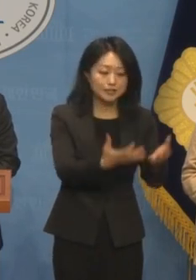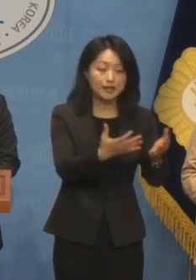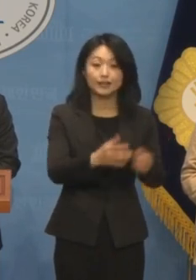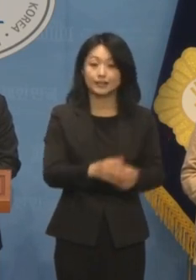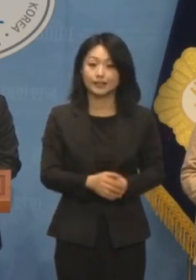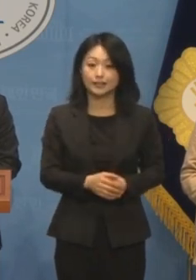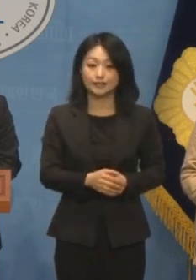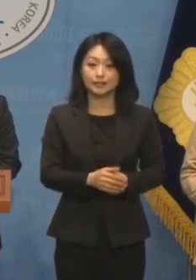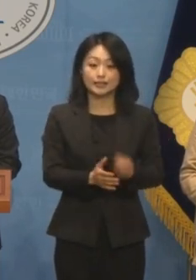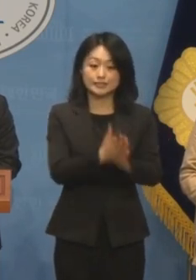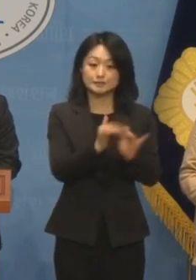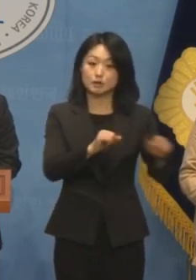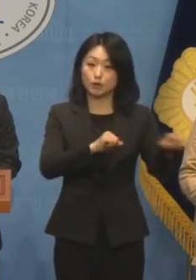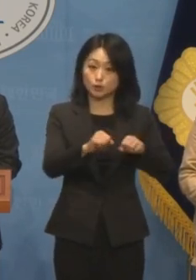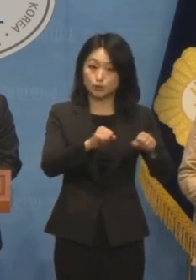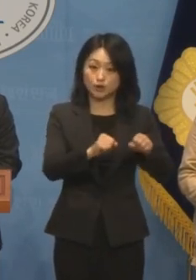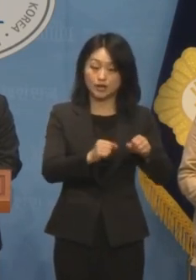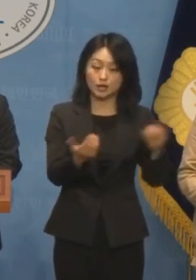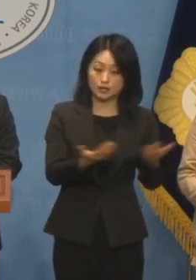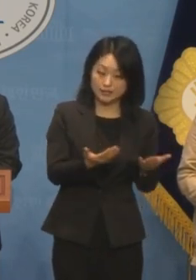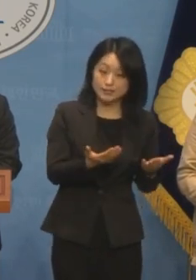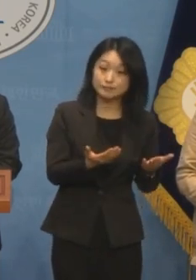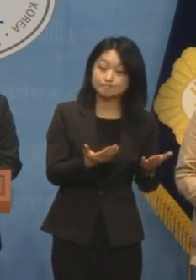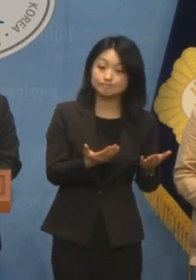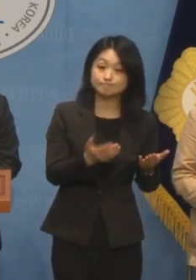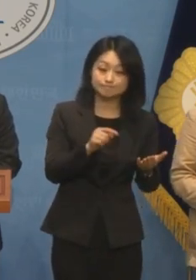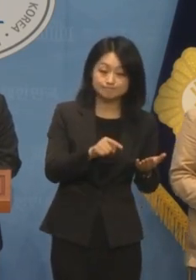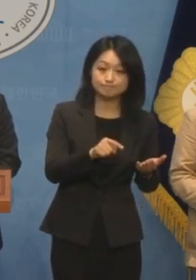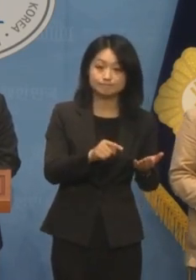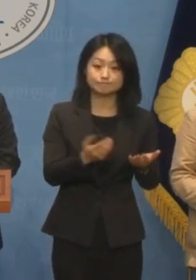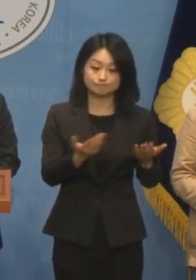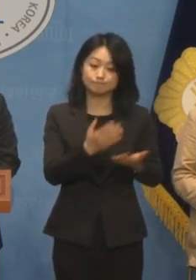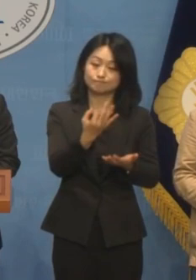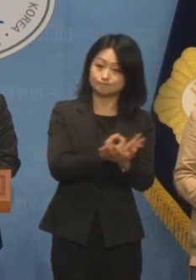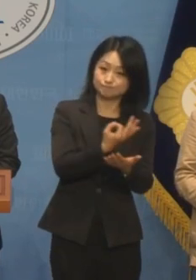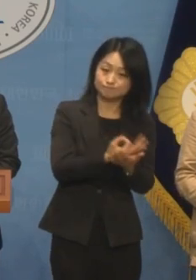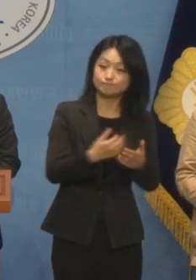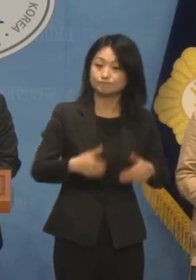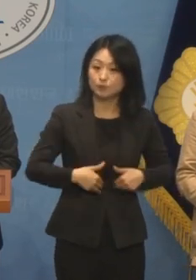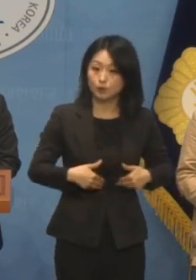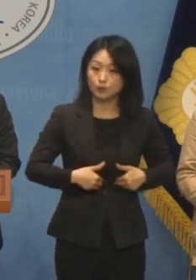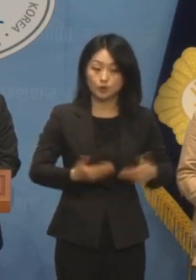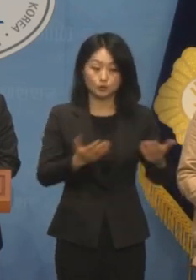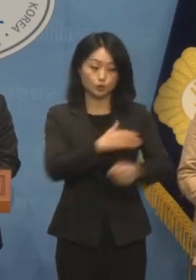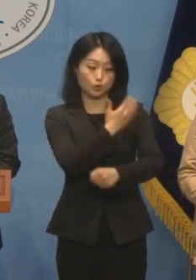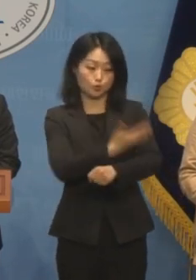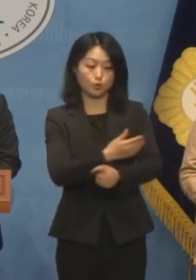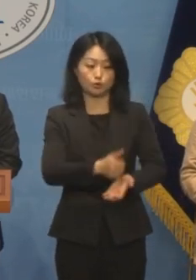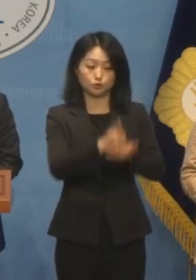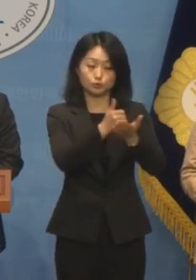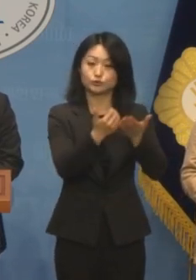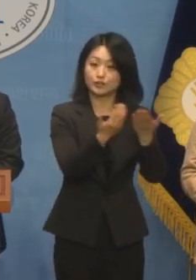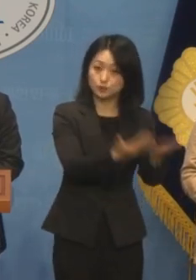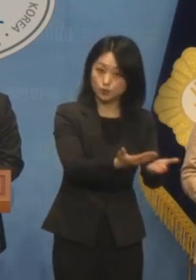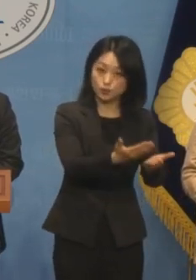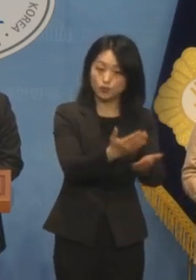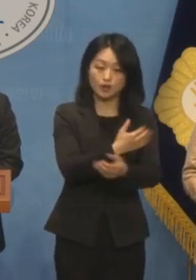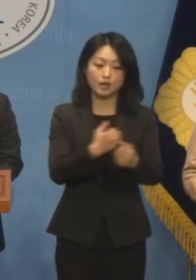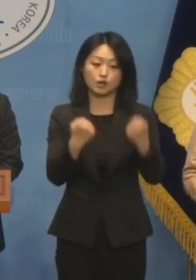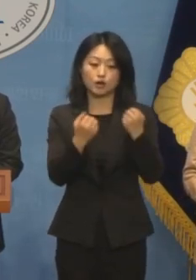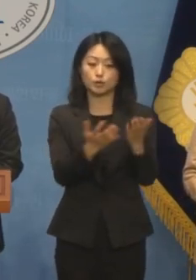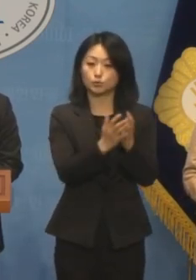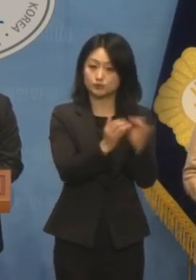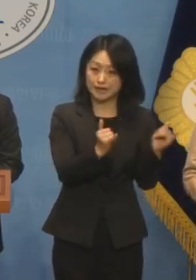활동가도 노동력을 제공하고 임금으로 생활하는 생활인입니다. 활동가들의 노동권은 존중되어야 하며 건강한